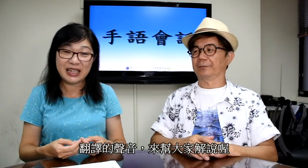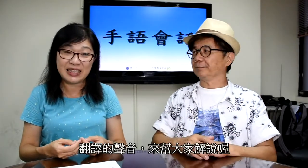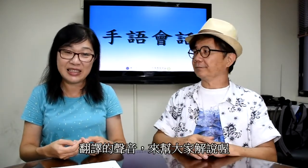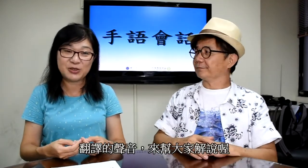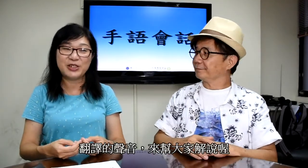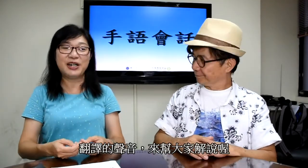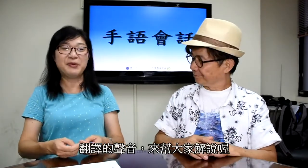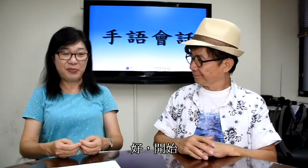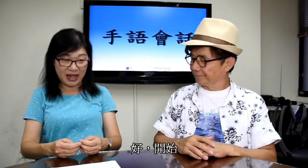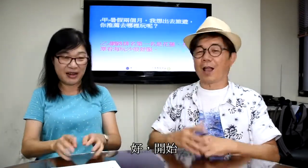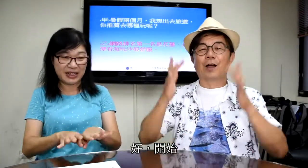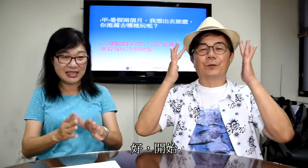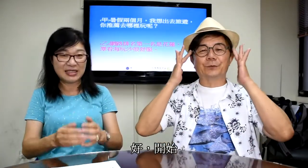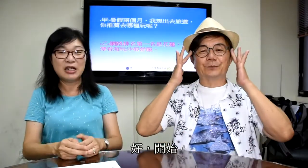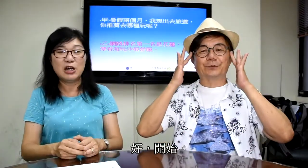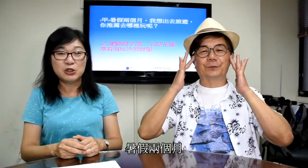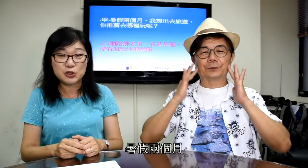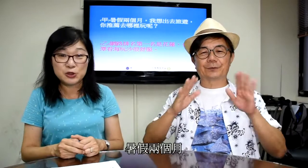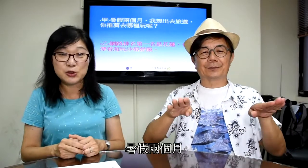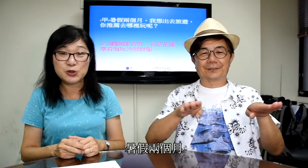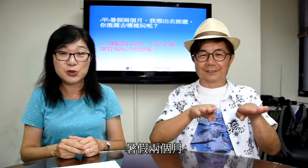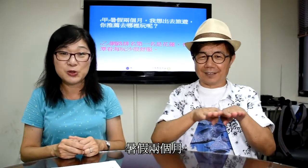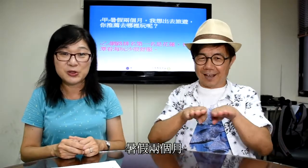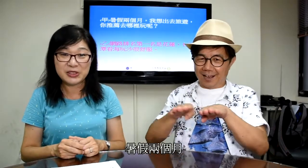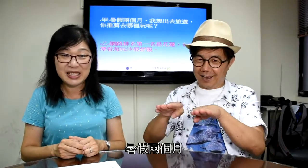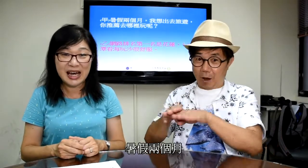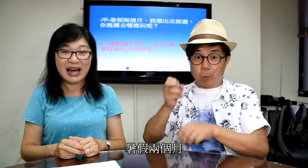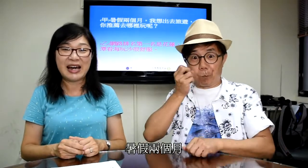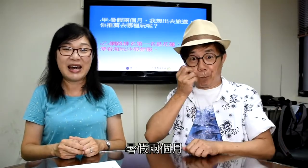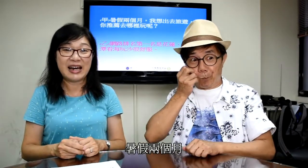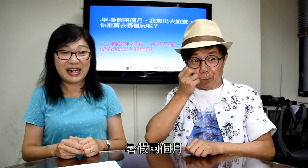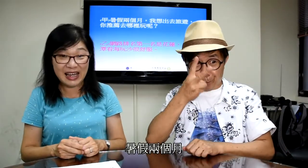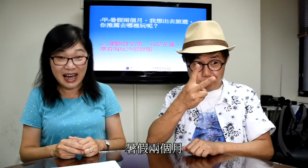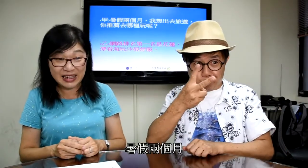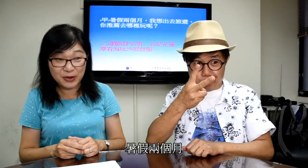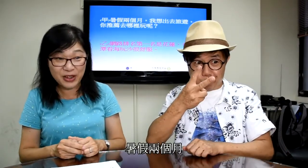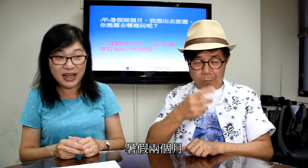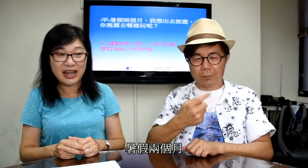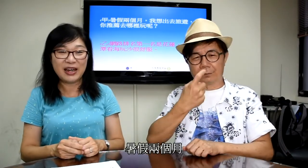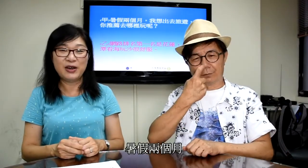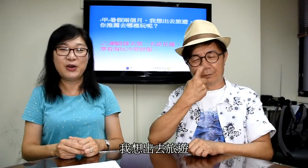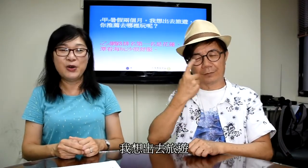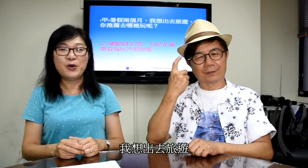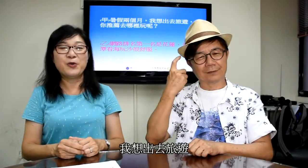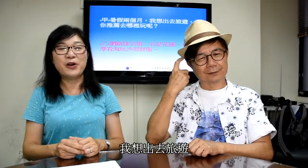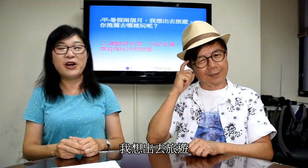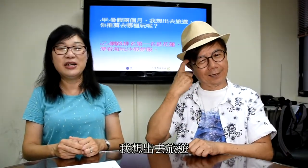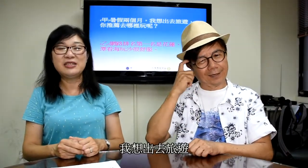解说哦。好，开始。暑假两个月，我